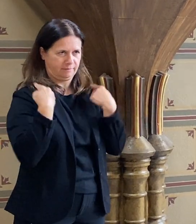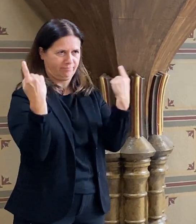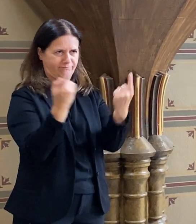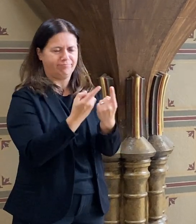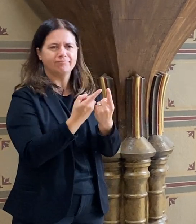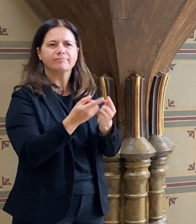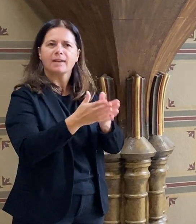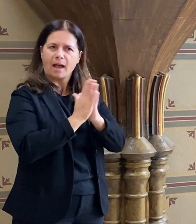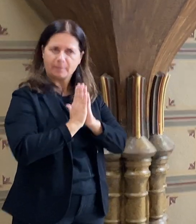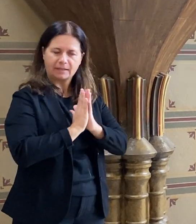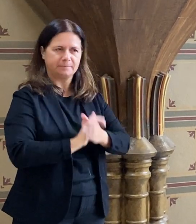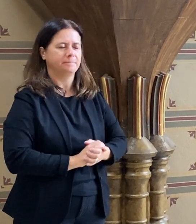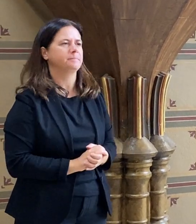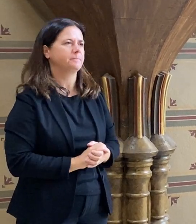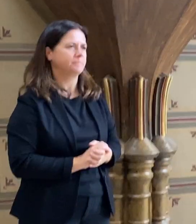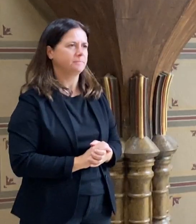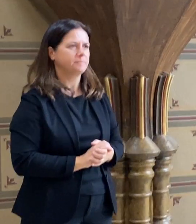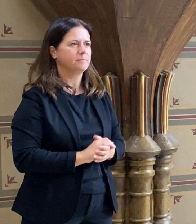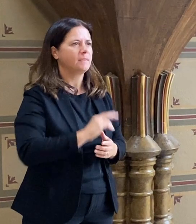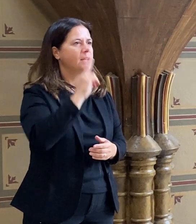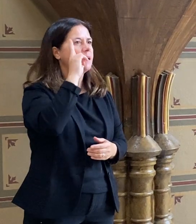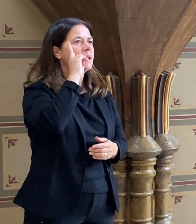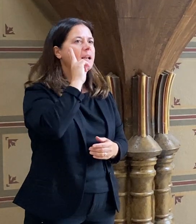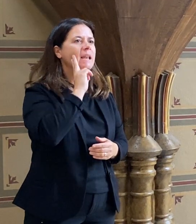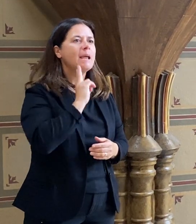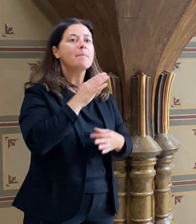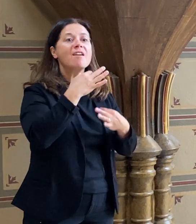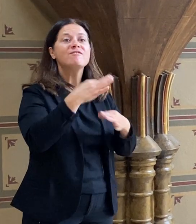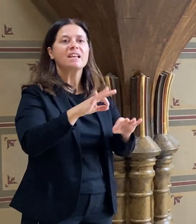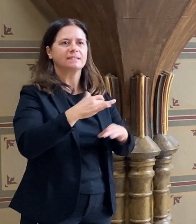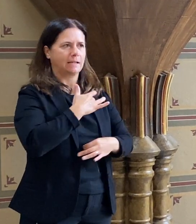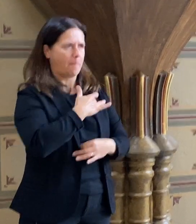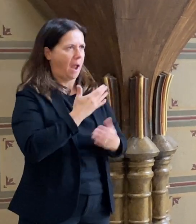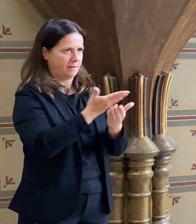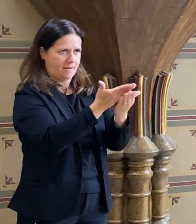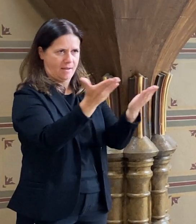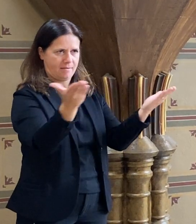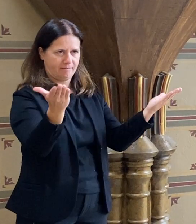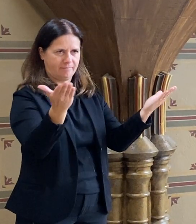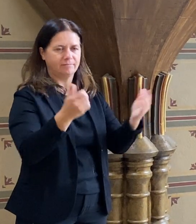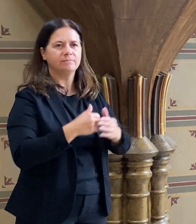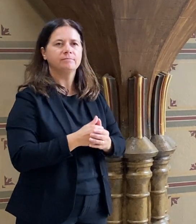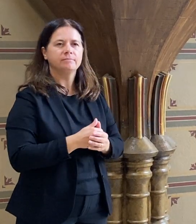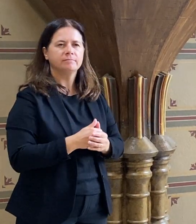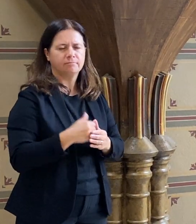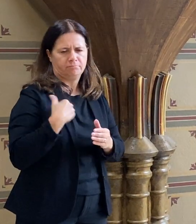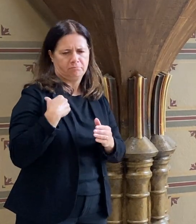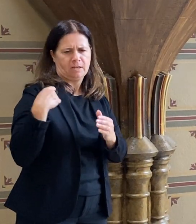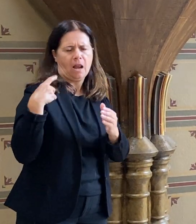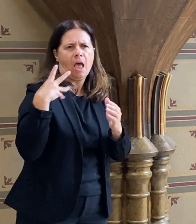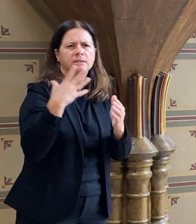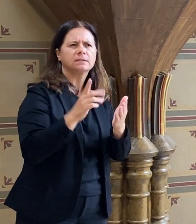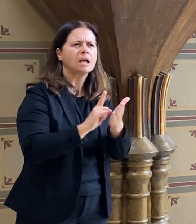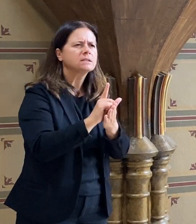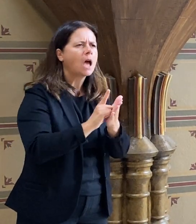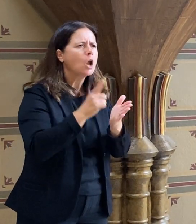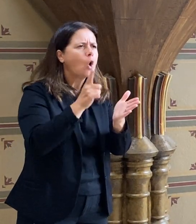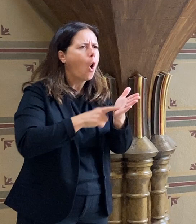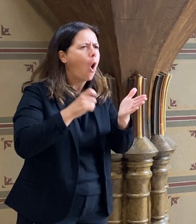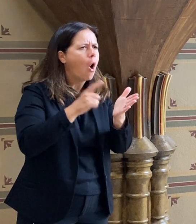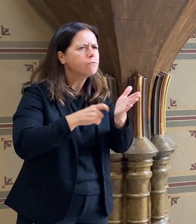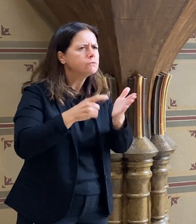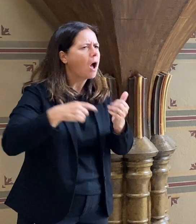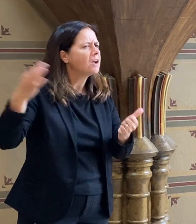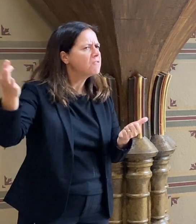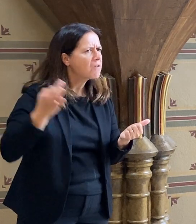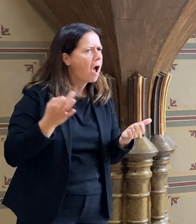Amen. Liebe Festgemeinde, mir wurde in letzter Zeit öfter die Frage